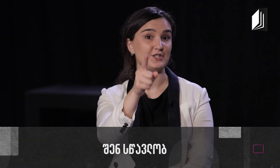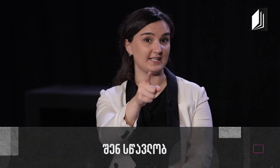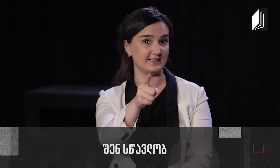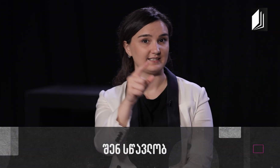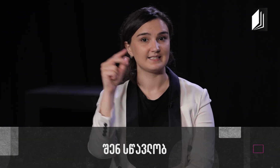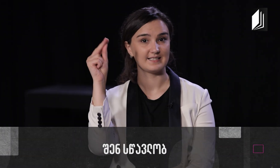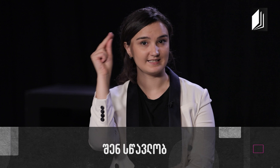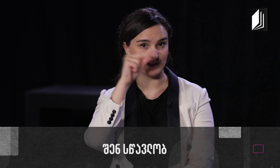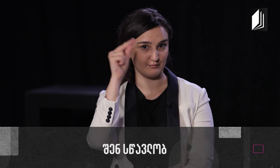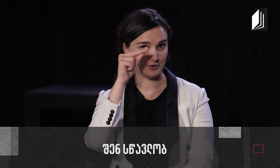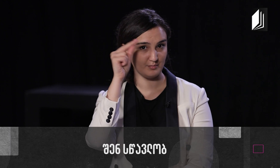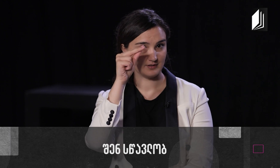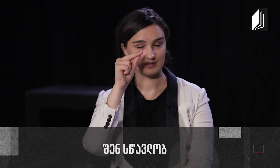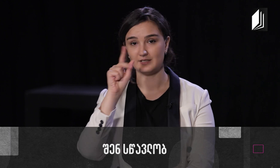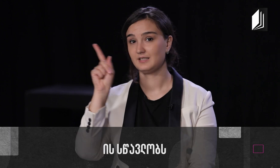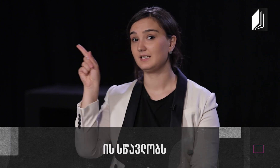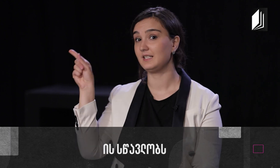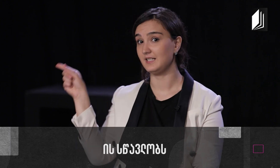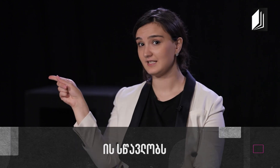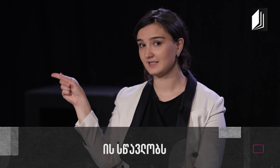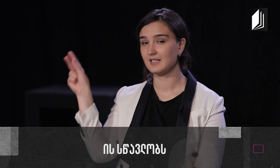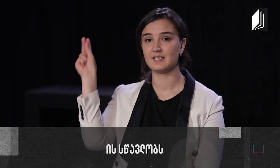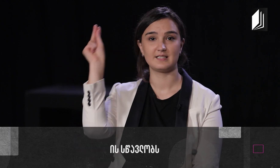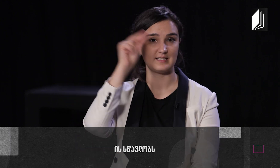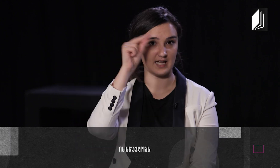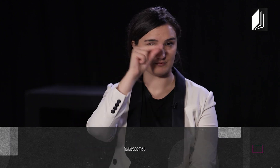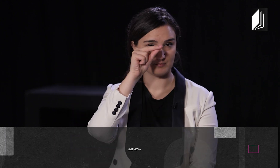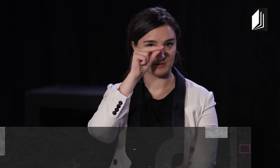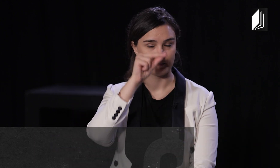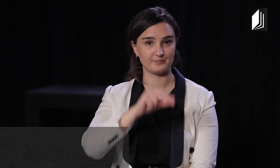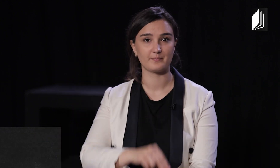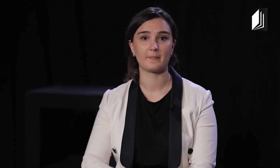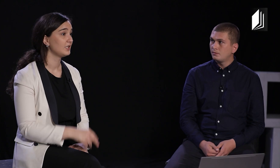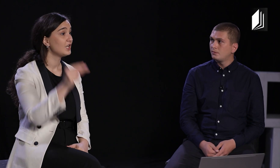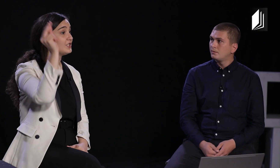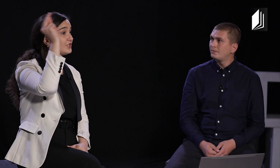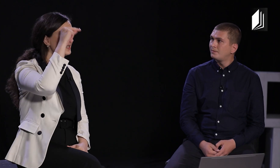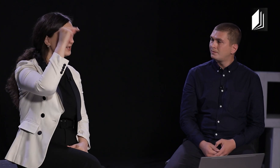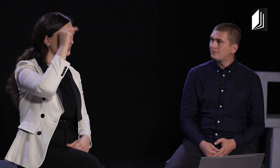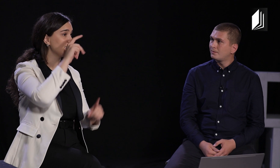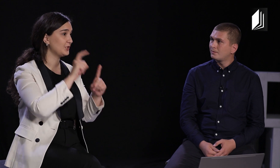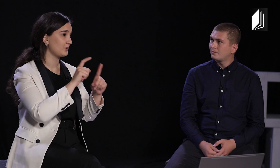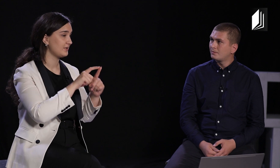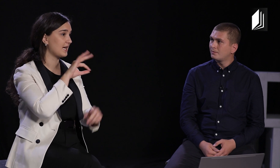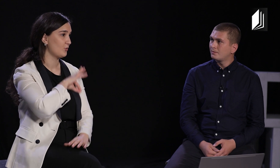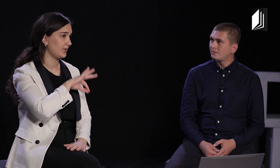შენ სწავლობ. ის სწავლობს. შესწავლილი სიტყვების